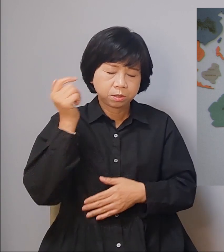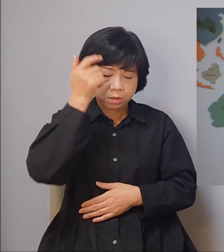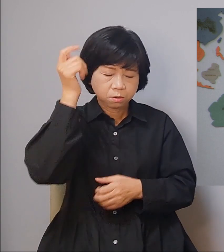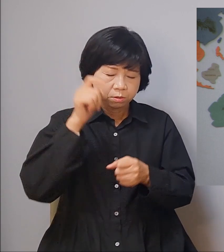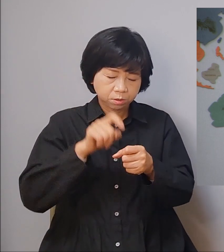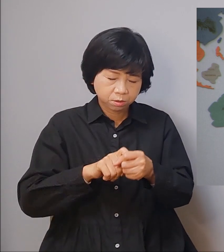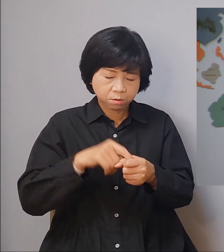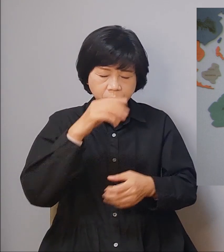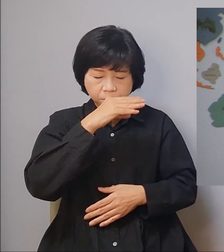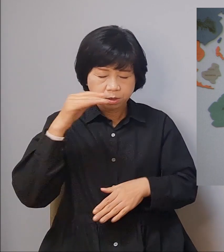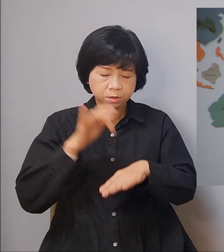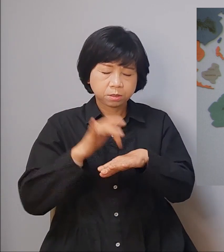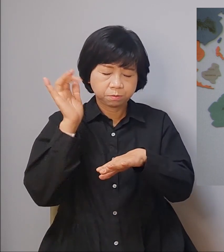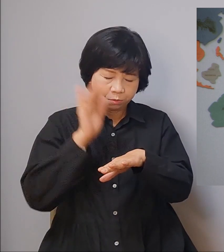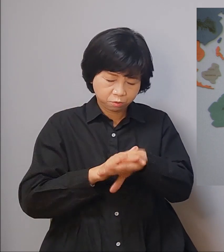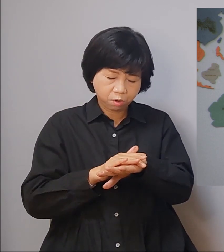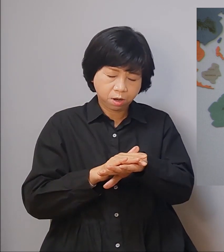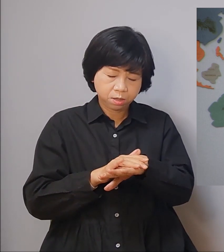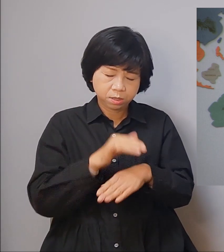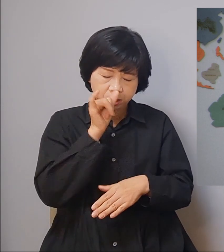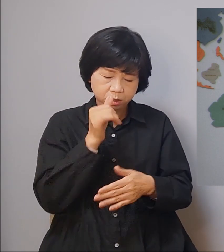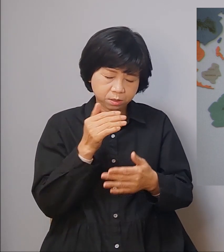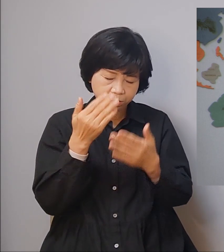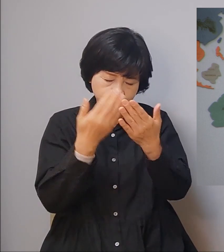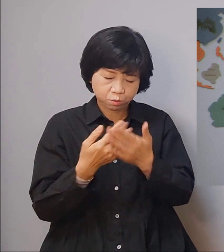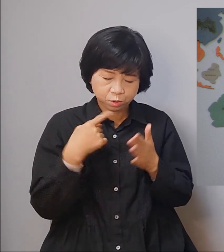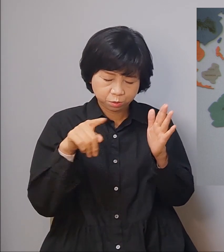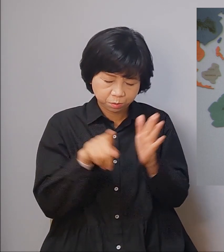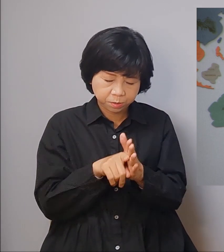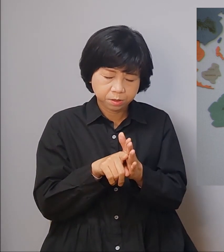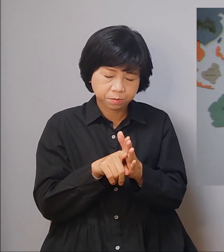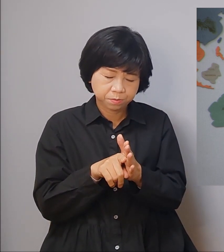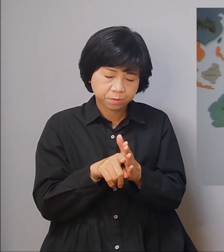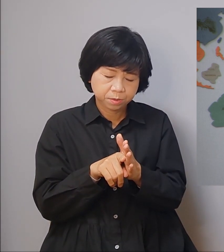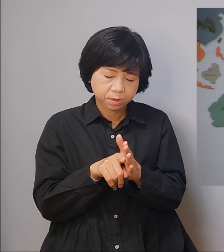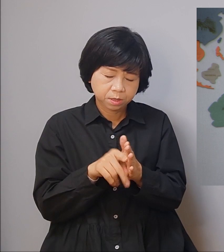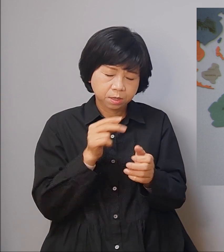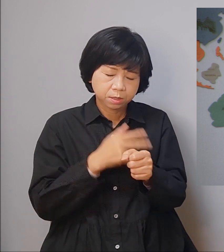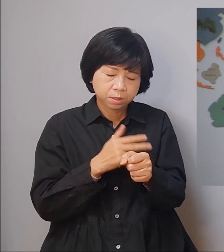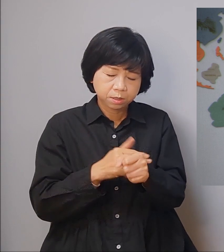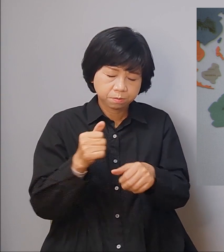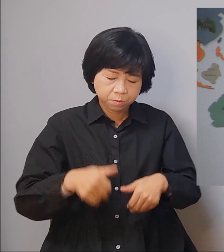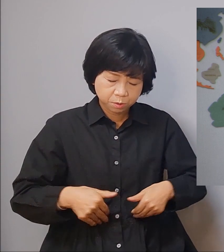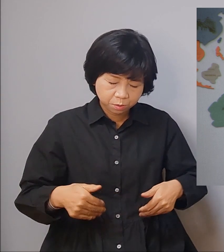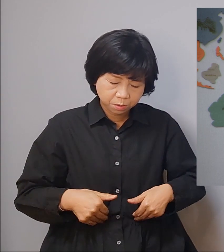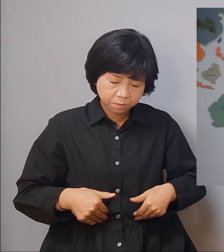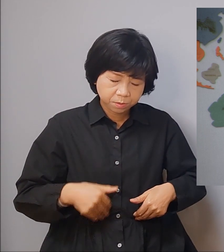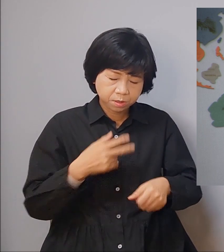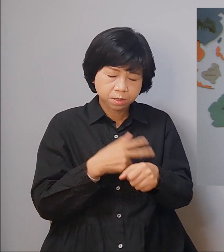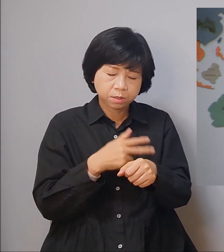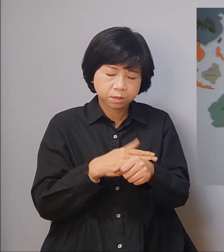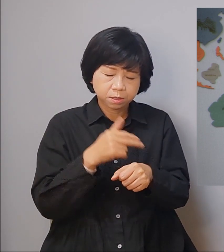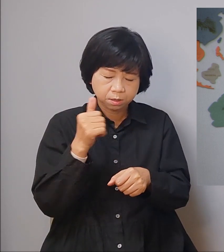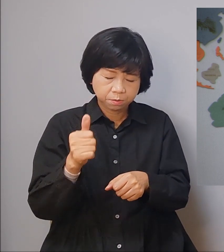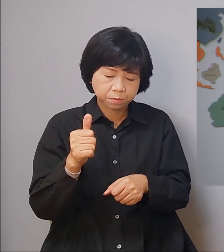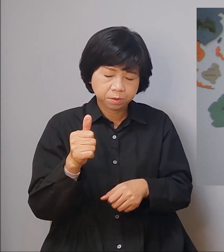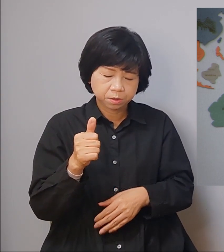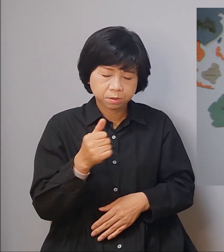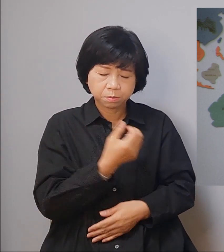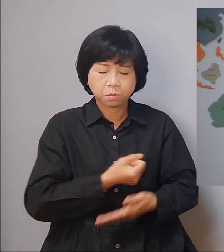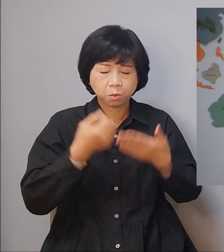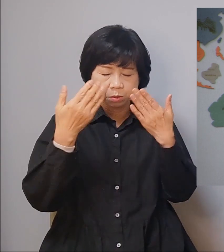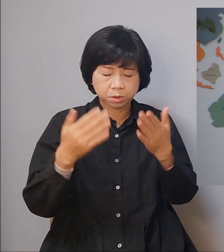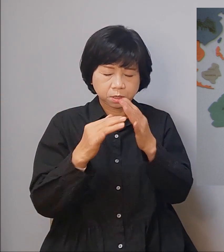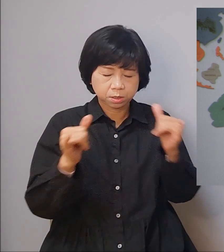바른 습관들이 잡히게 해주실 줄 믿습니다. 하나님, 선생님들이 필요합니다. 우리 선생님들로 섬길 수 있게